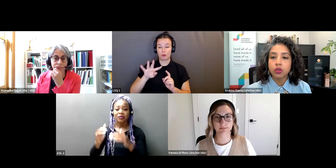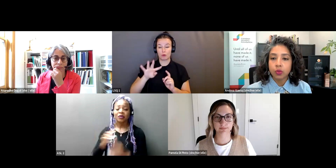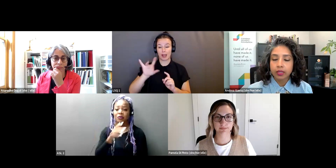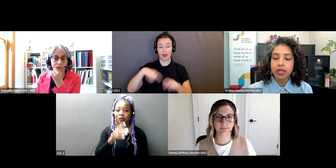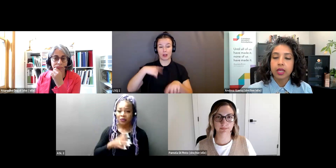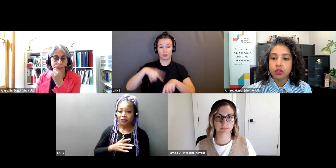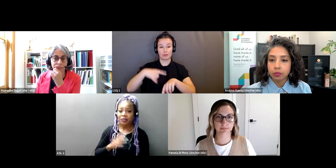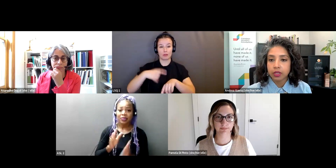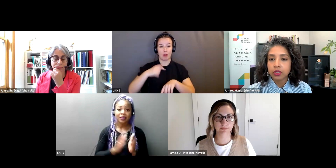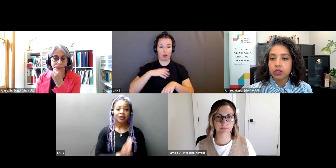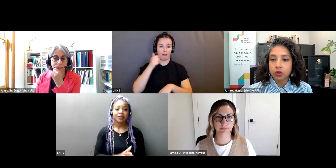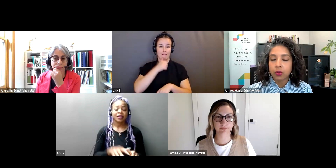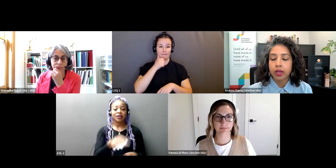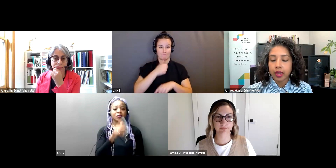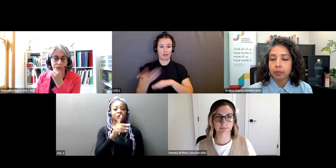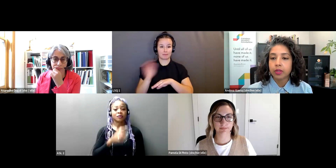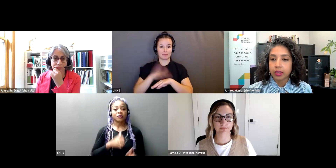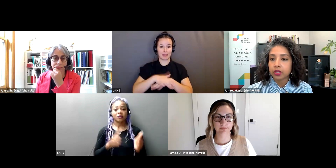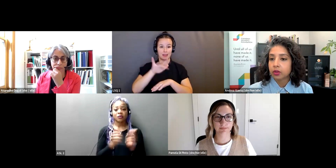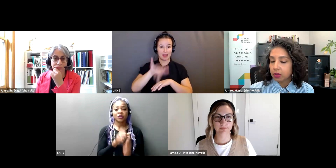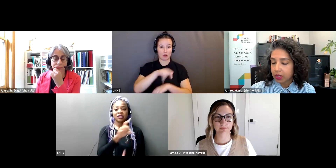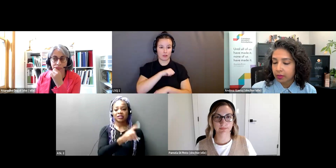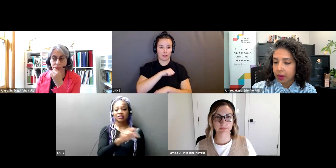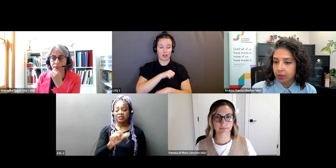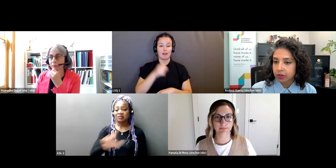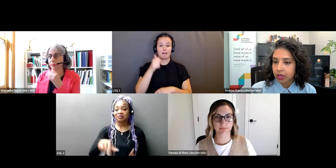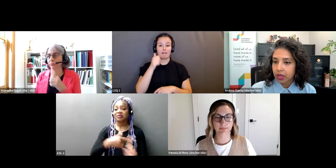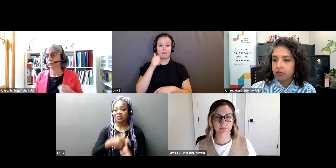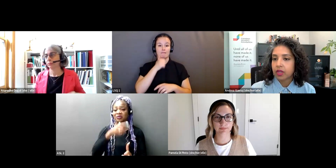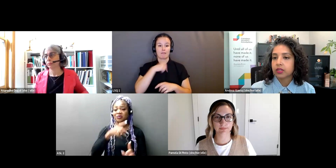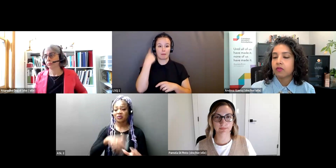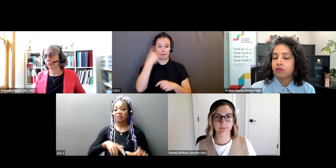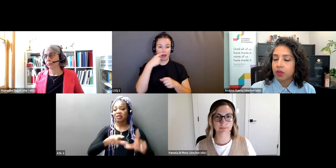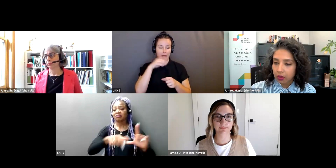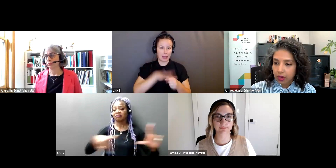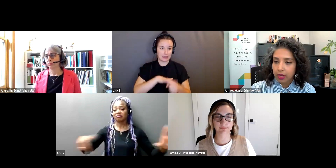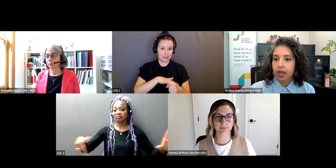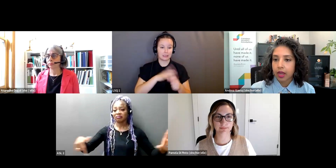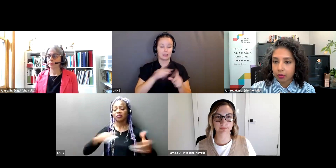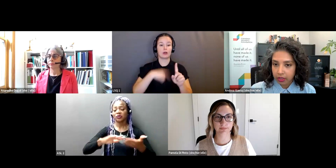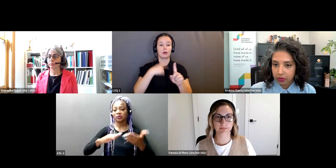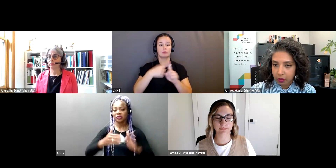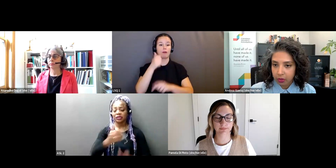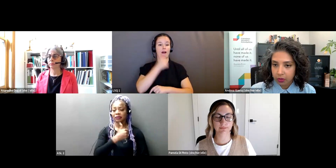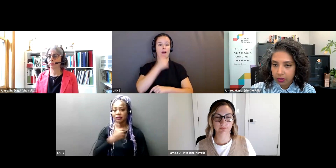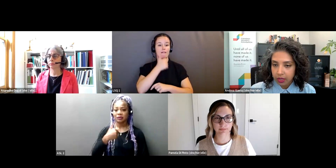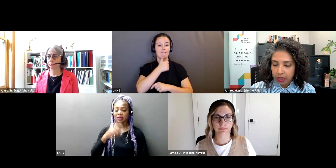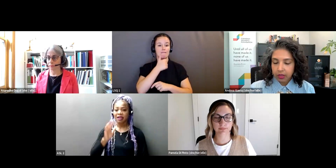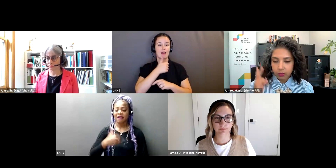toutes les 48 heures. Et les femmes racialisées, les femmes autochtones, les femmes handicapées et les personnes de la communauté